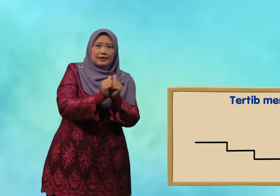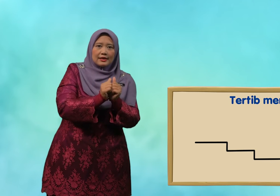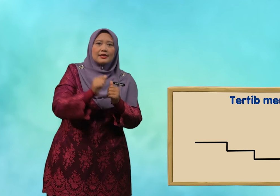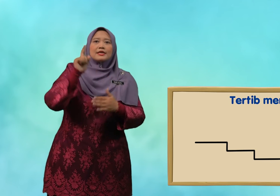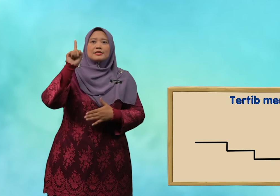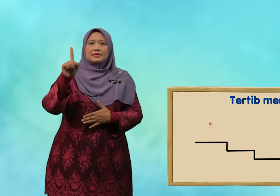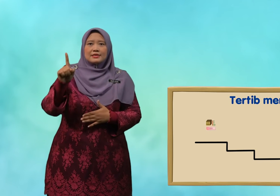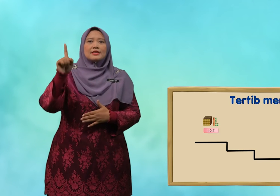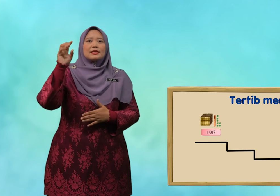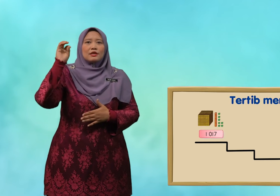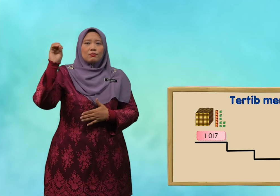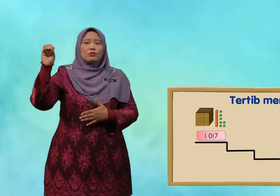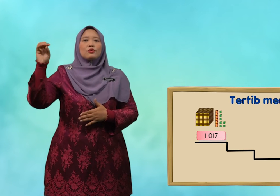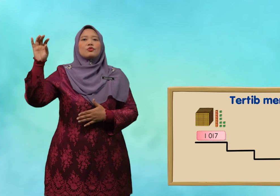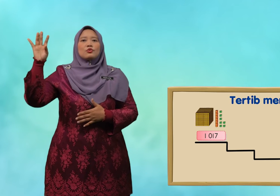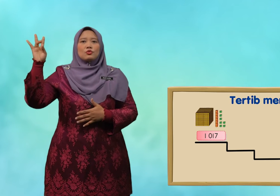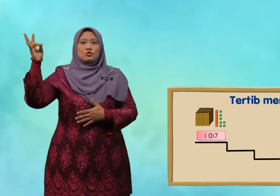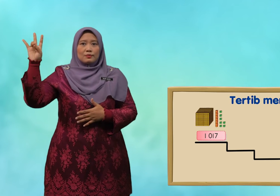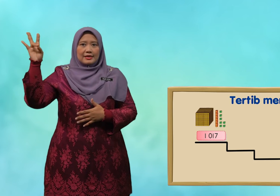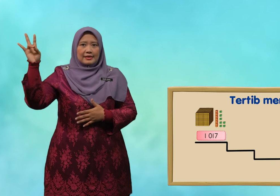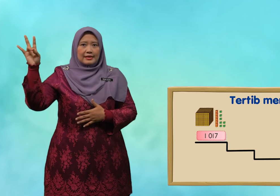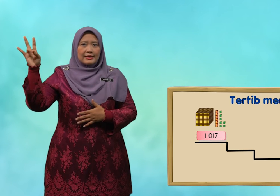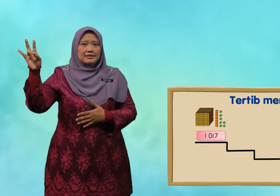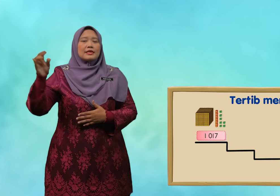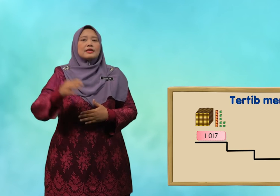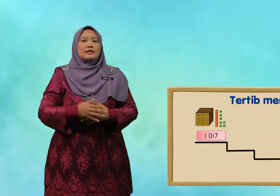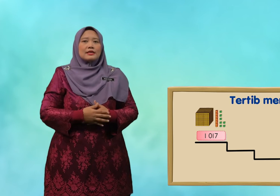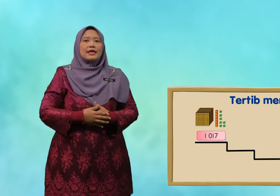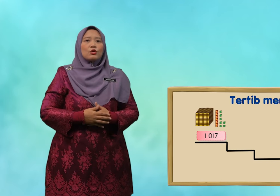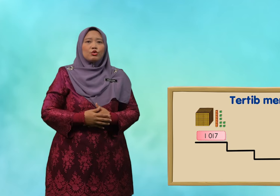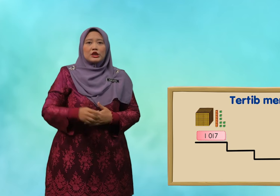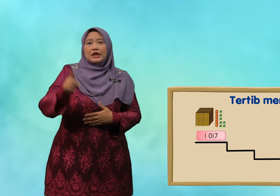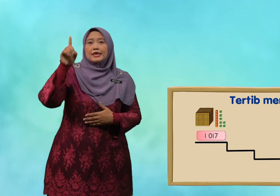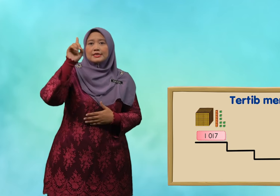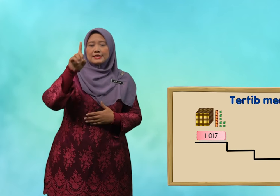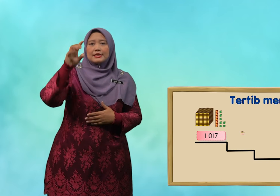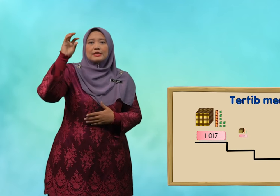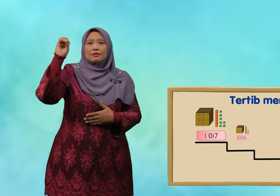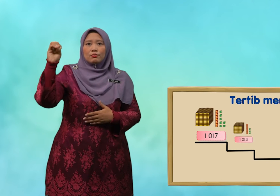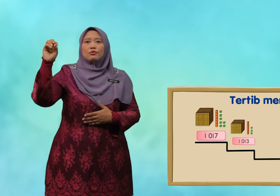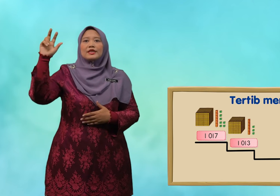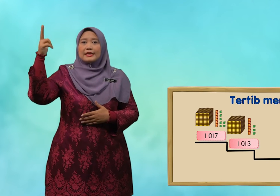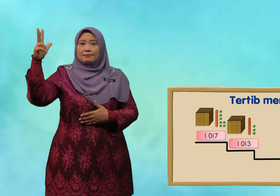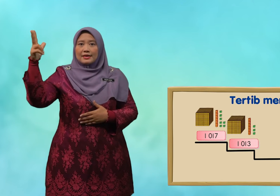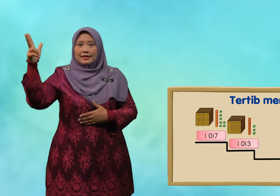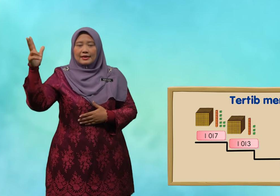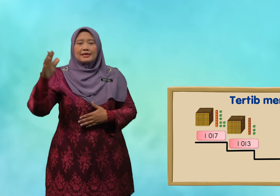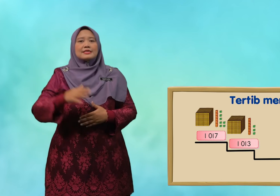seribu tujuh belas diikuti seribu tiga belas